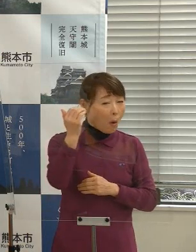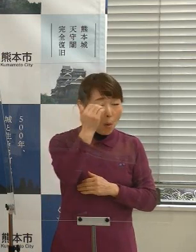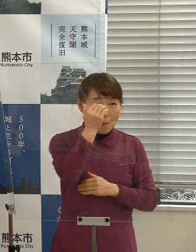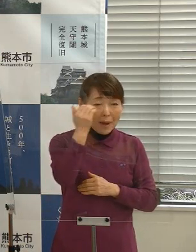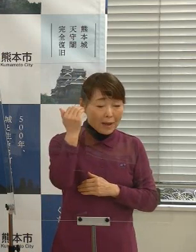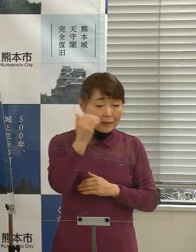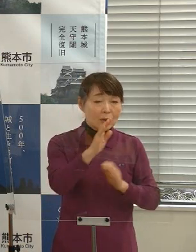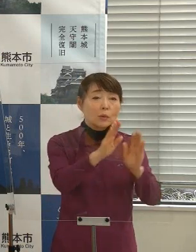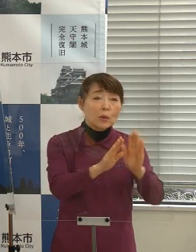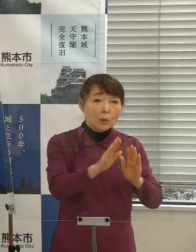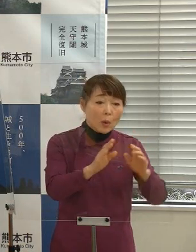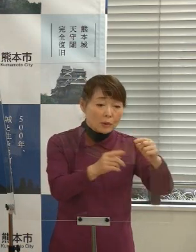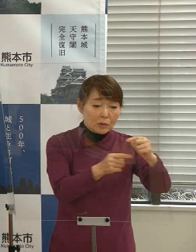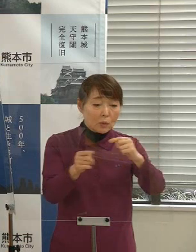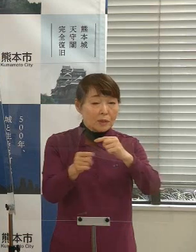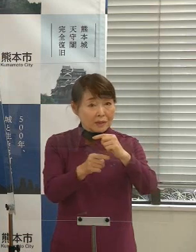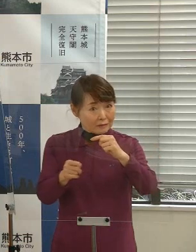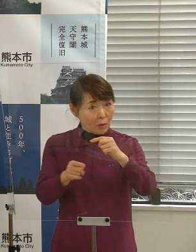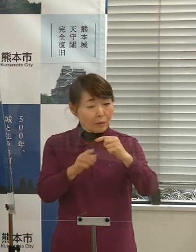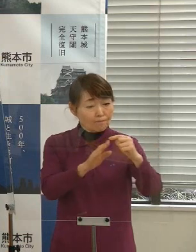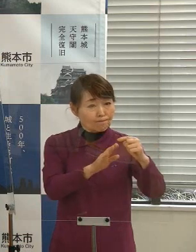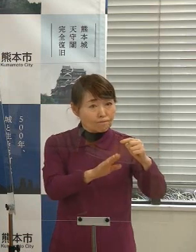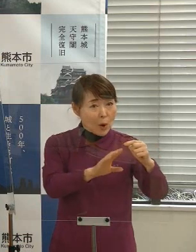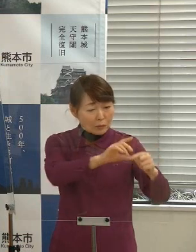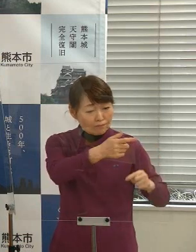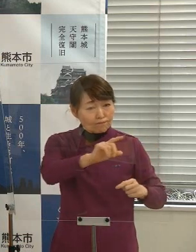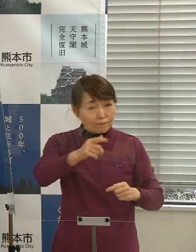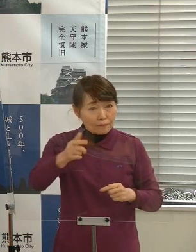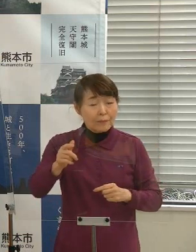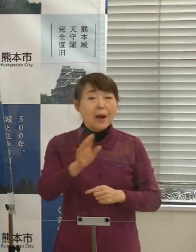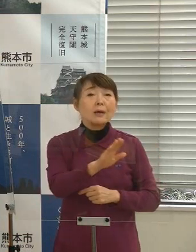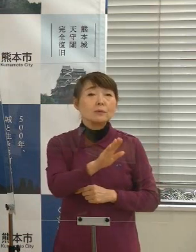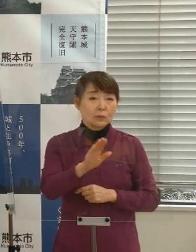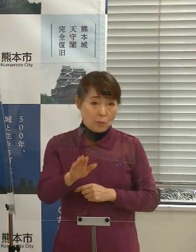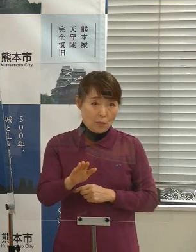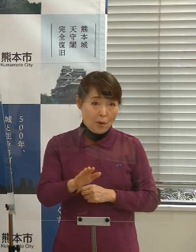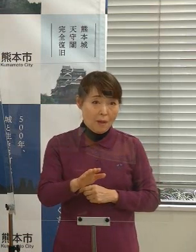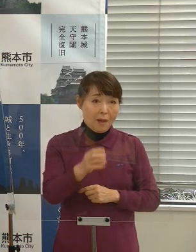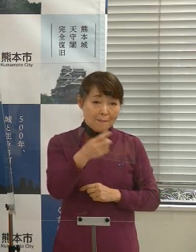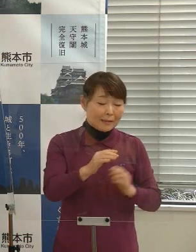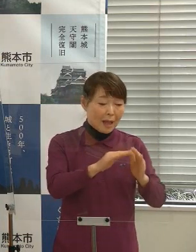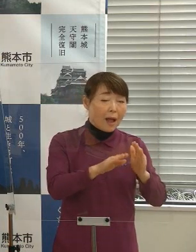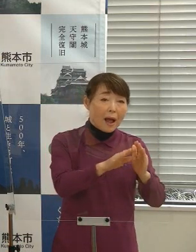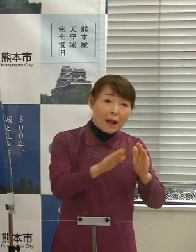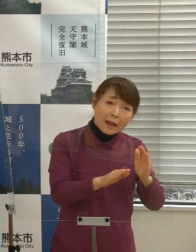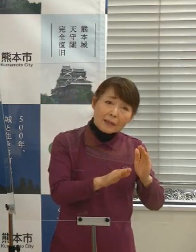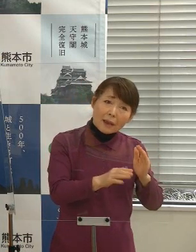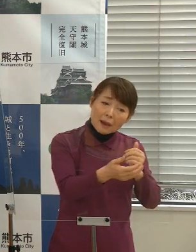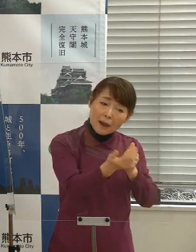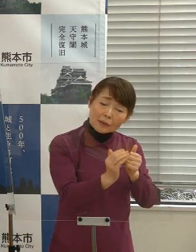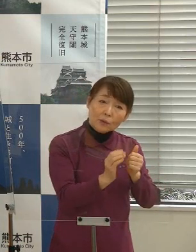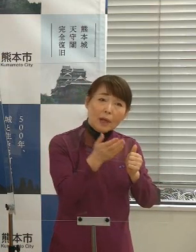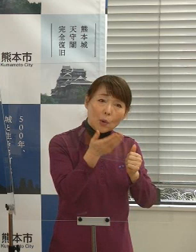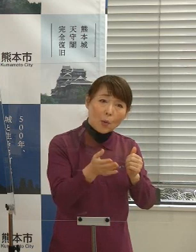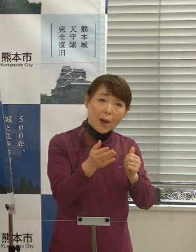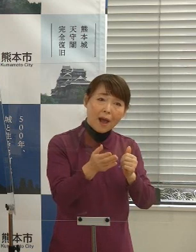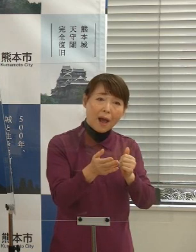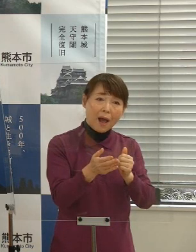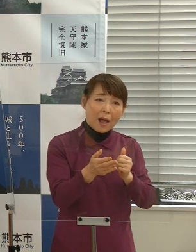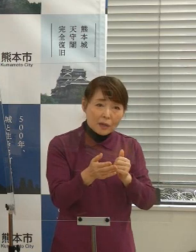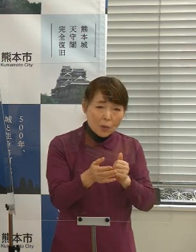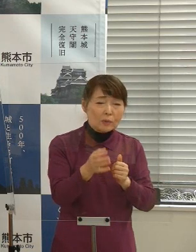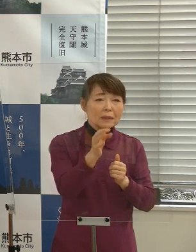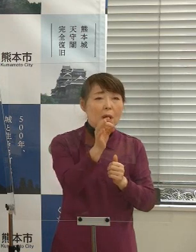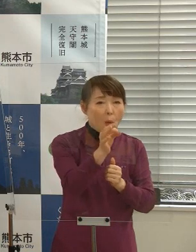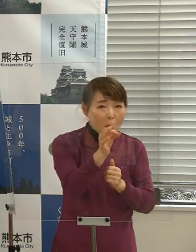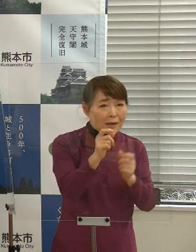お一人違うと思うんですよね。で家庭環境であるのか、それから経済的事情であるのか、